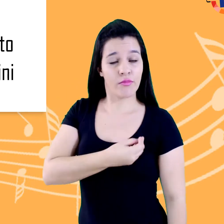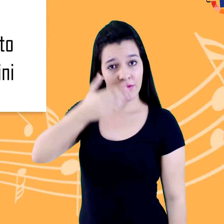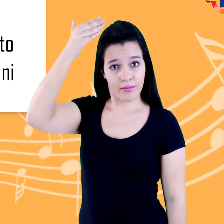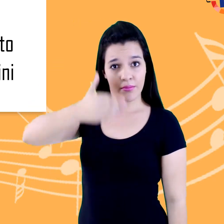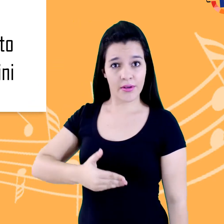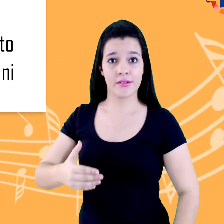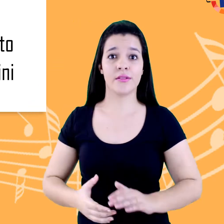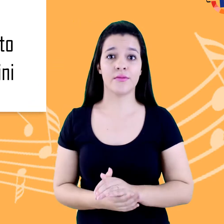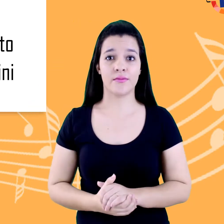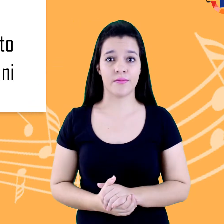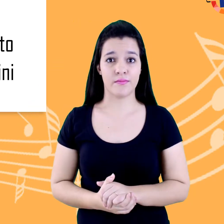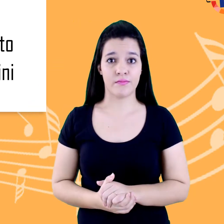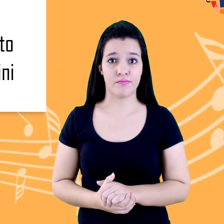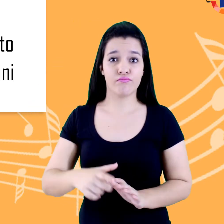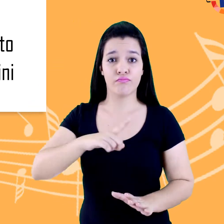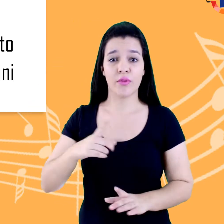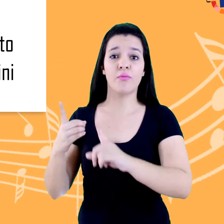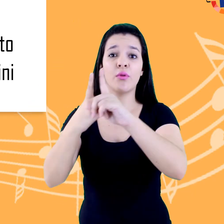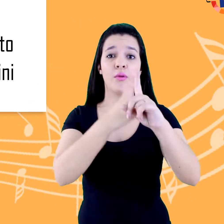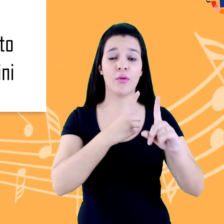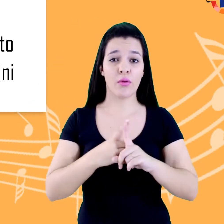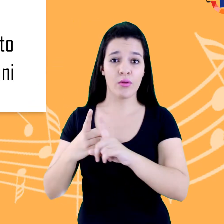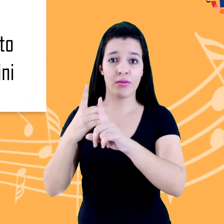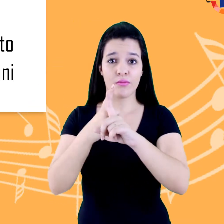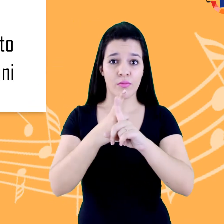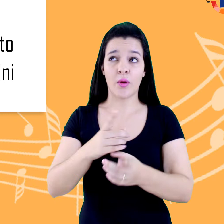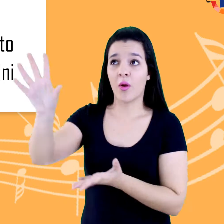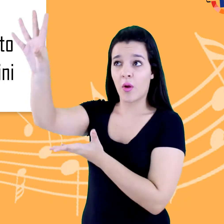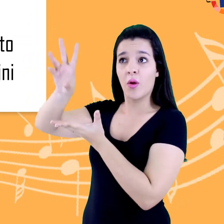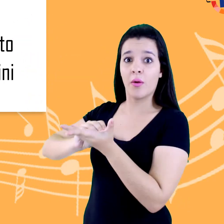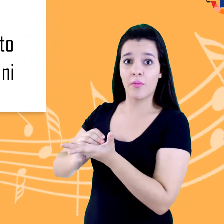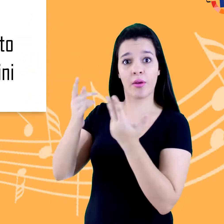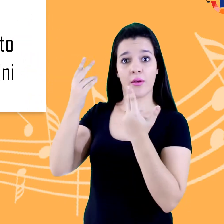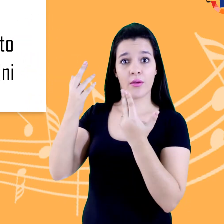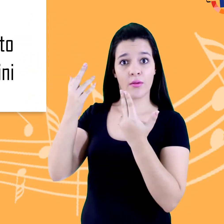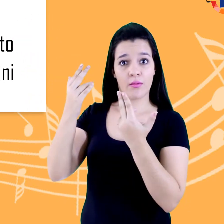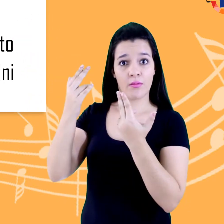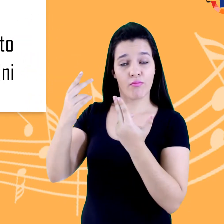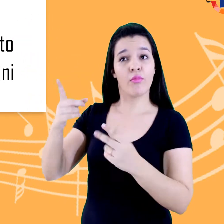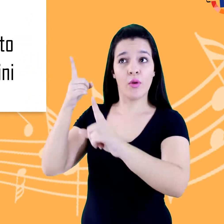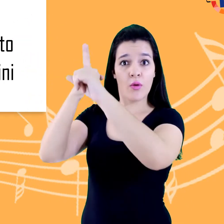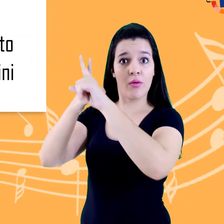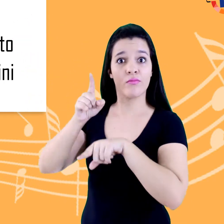O evento tem como inspiração o International Noise Awareness Day,